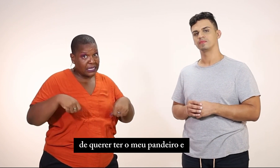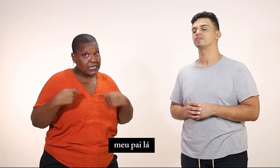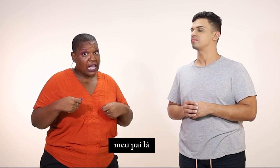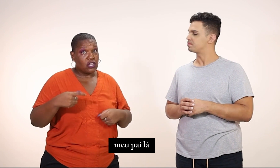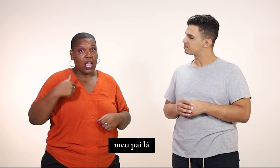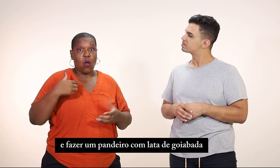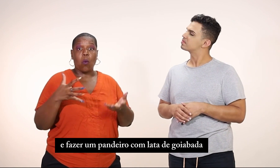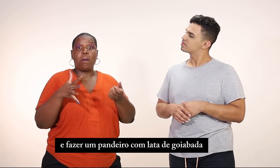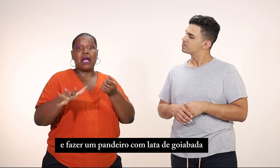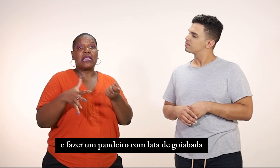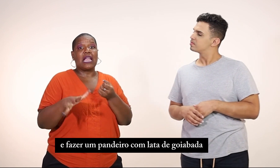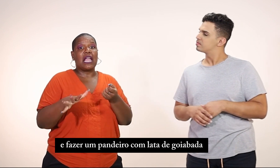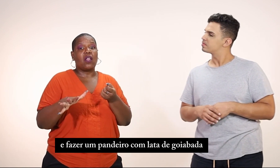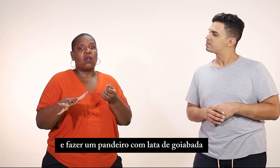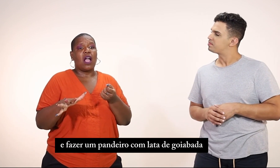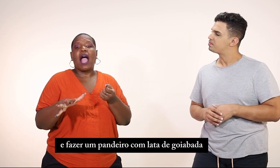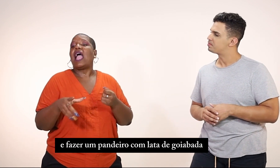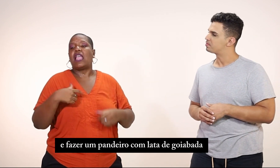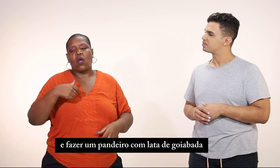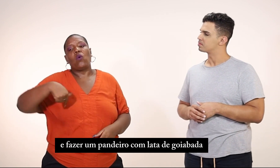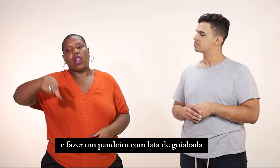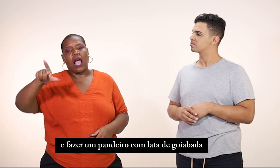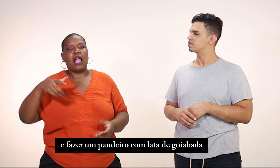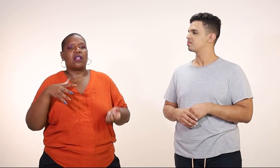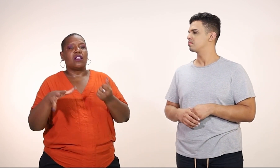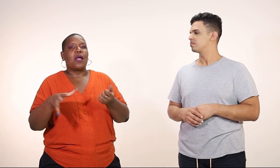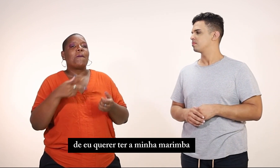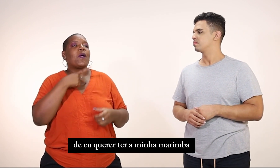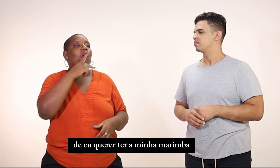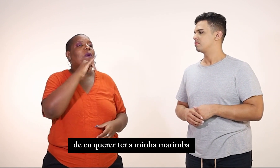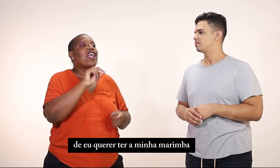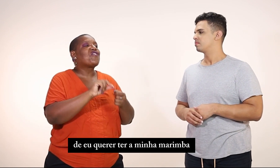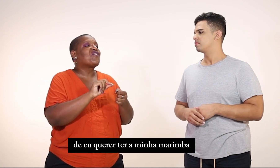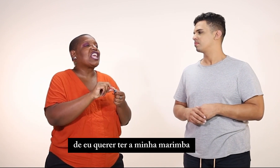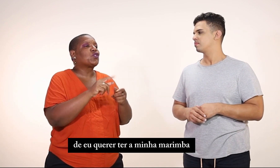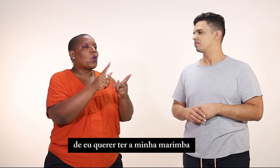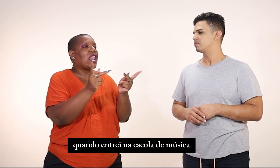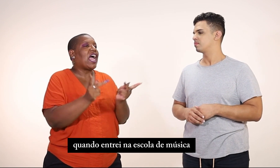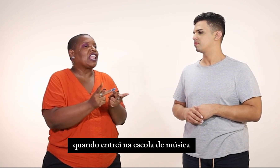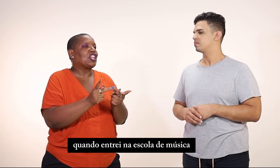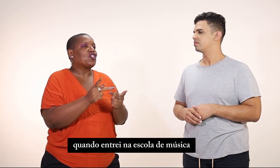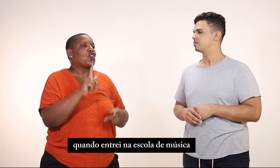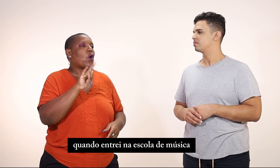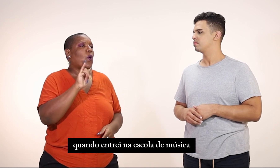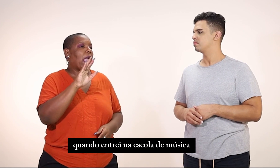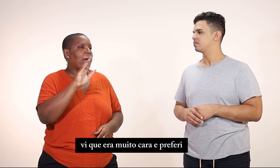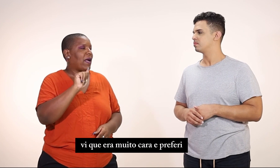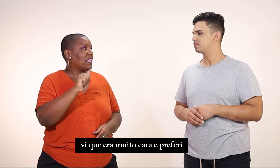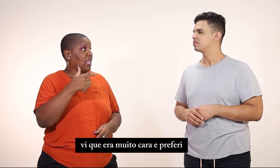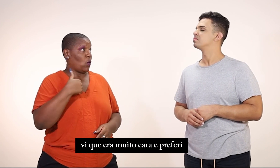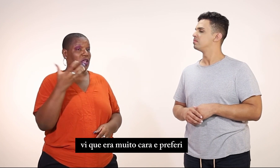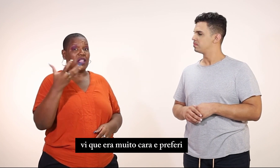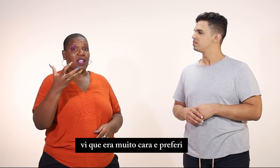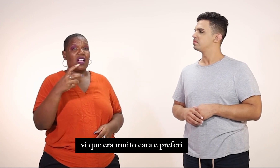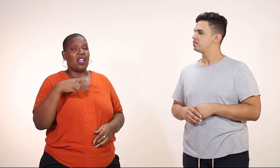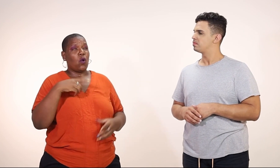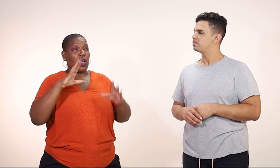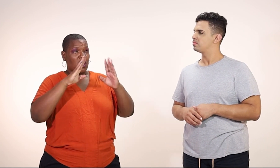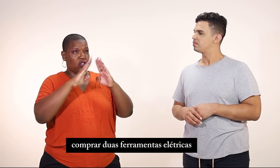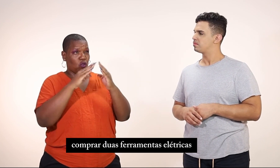pai ir lá e fazer um pandeiro com lata de goiabada. De eu querer ter a minha marimba, quando entrei na escola de música, vi que era muito caro e preferi comprar